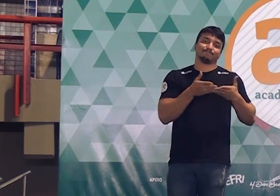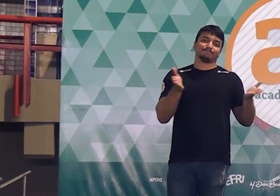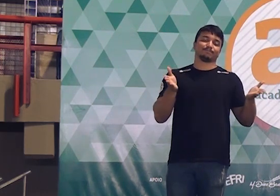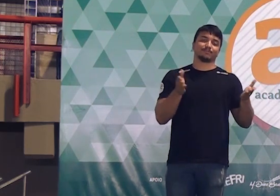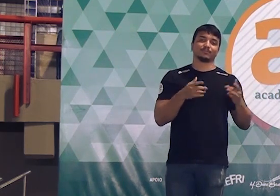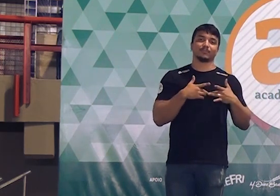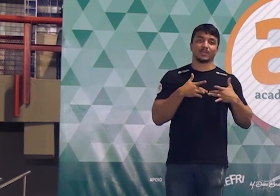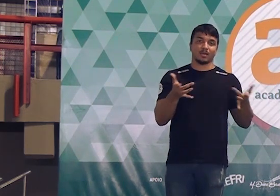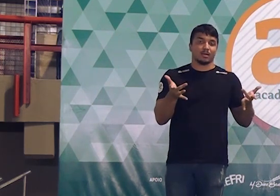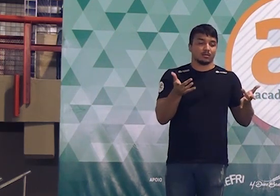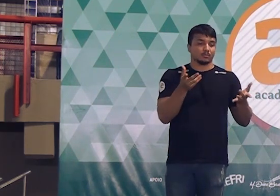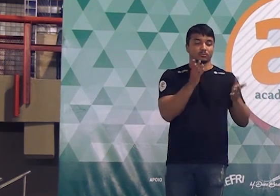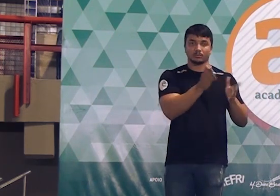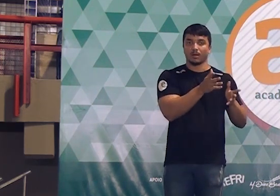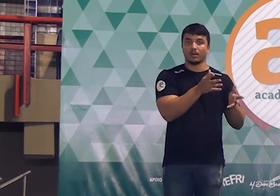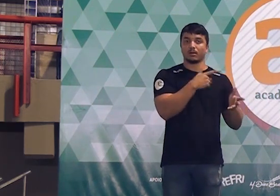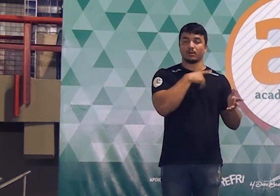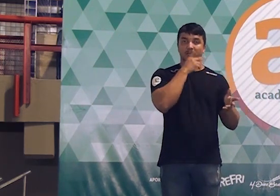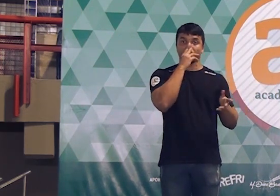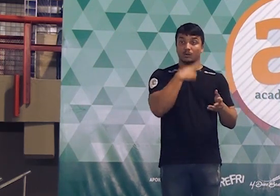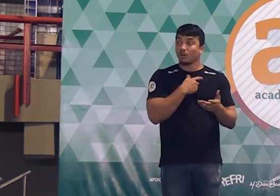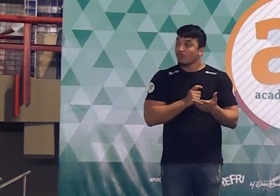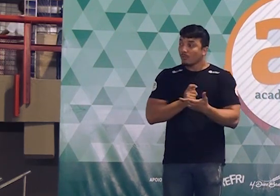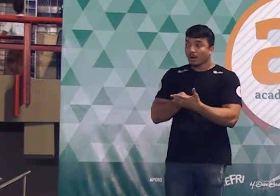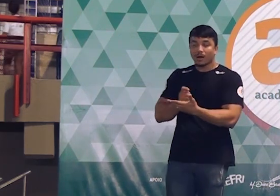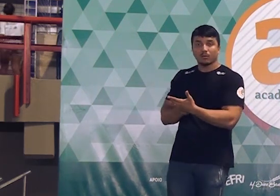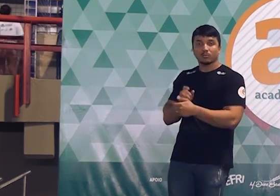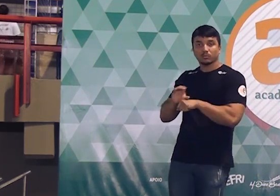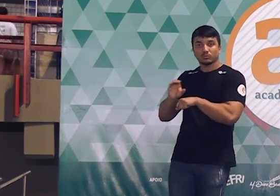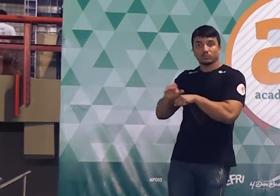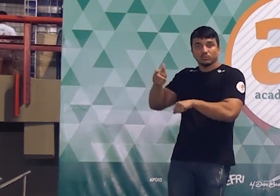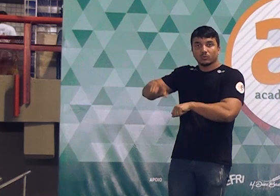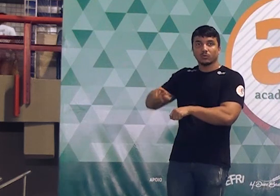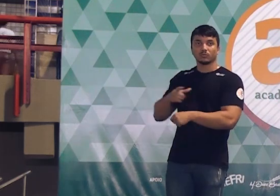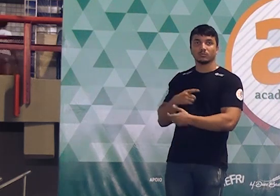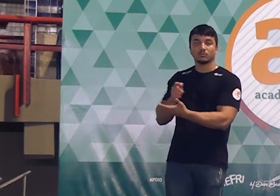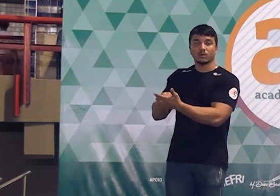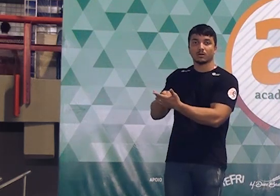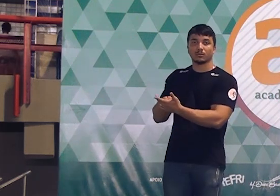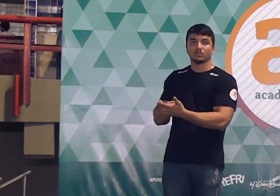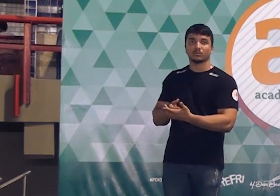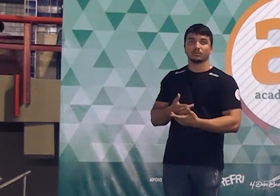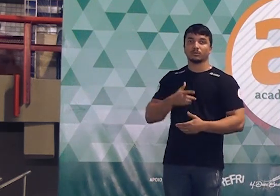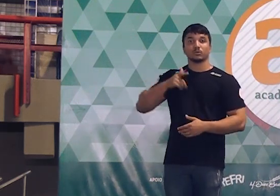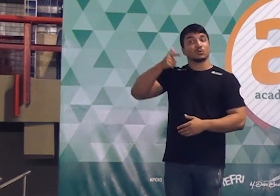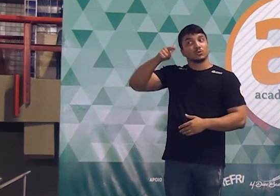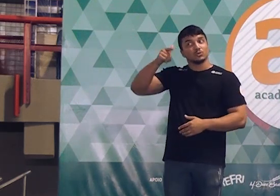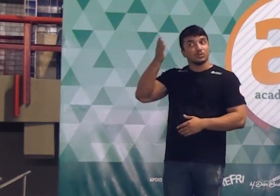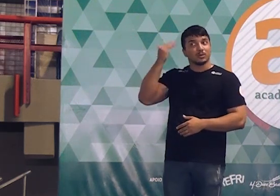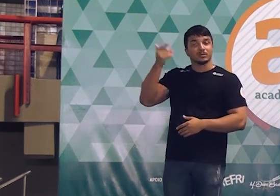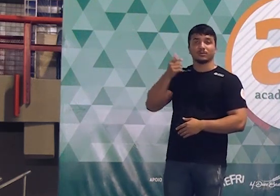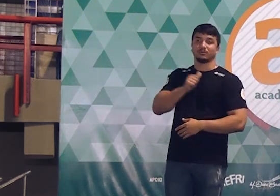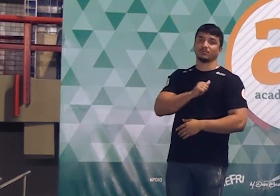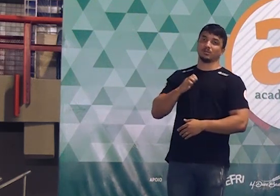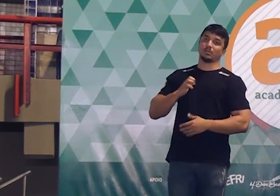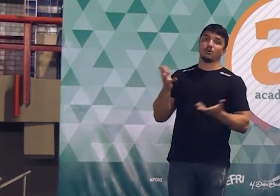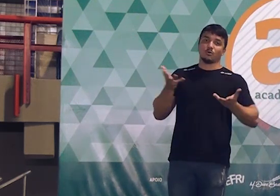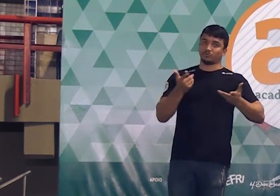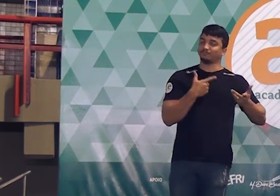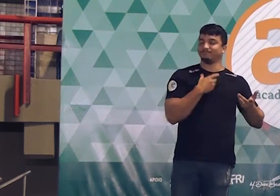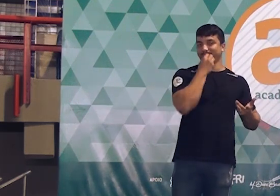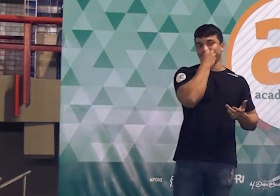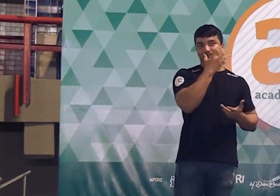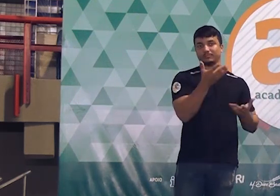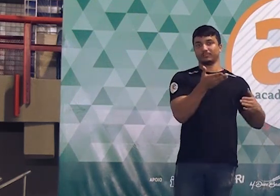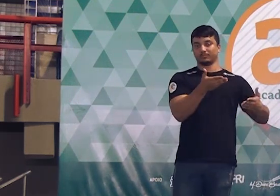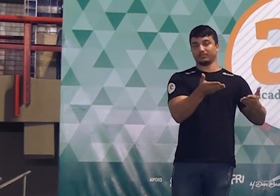minha mãe dizia escondido, não, meu filho, eu pago para você o cursinho de novo. Naquela época não tinha academia nem, hoje tem. E